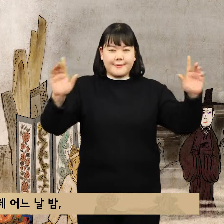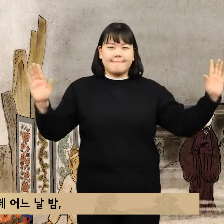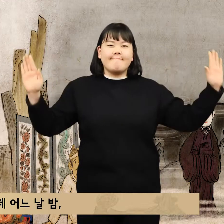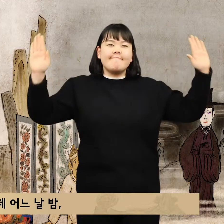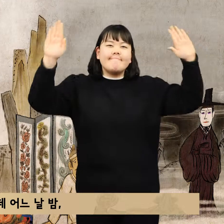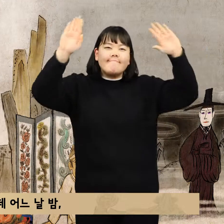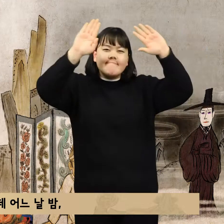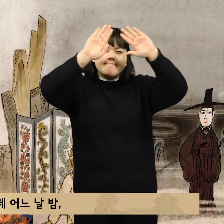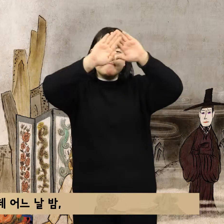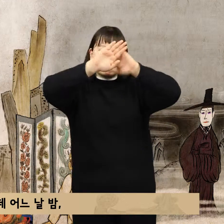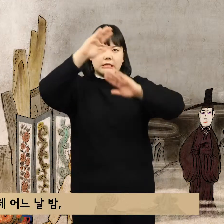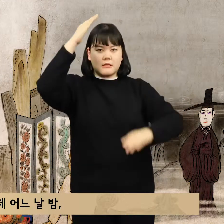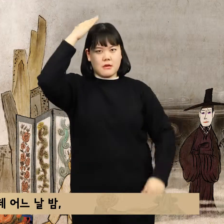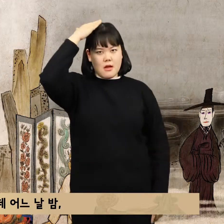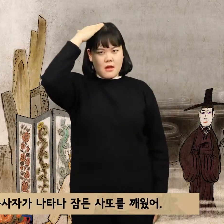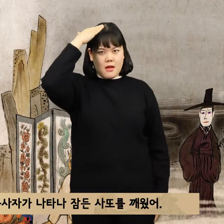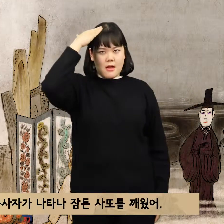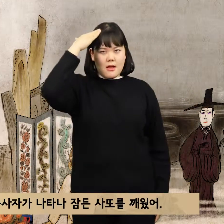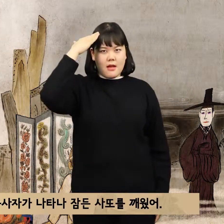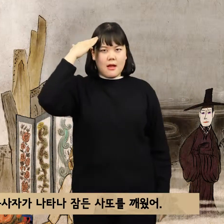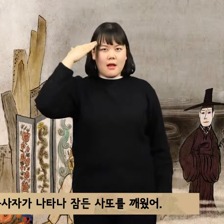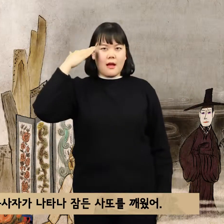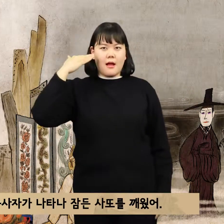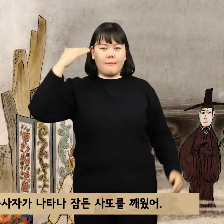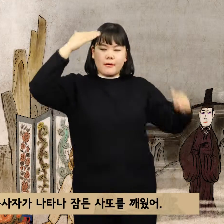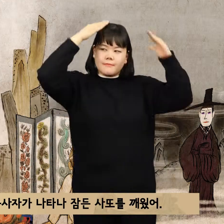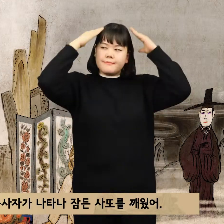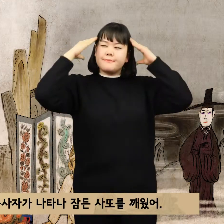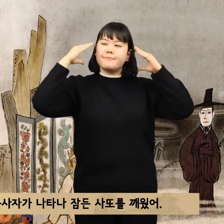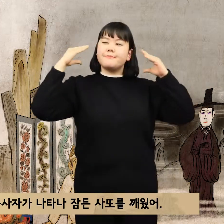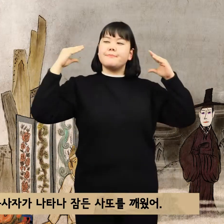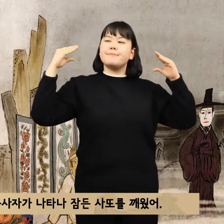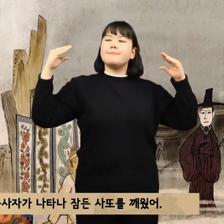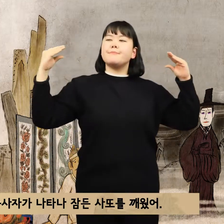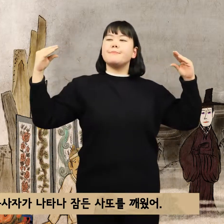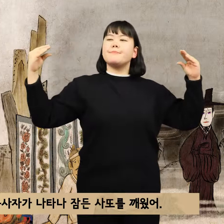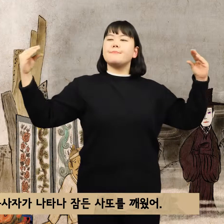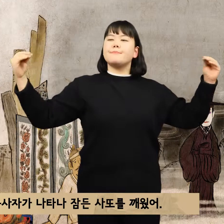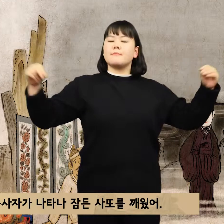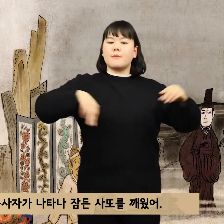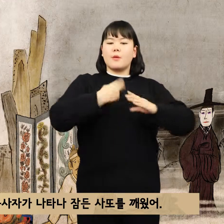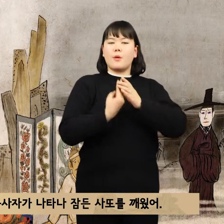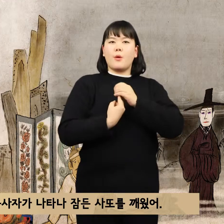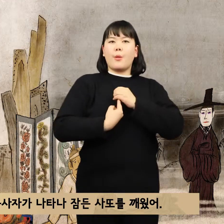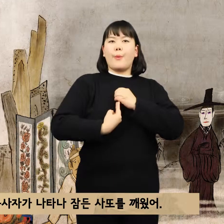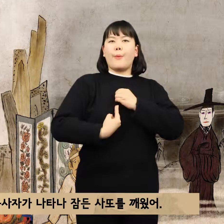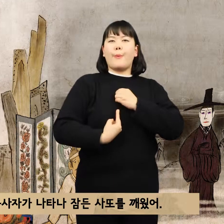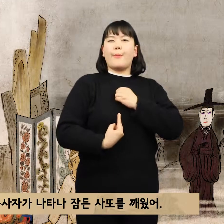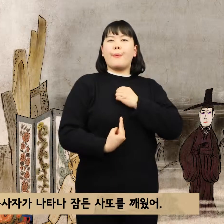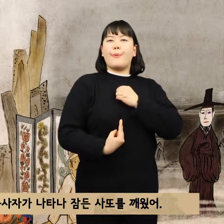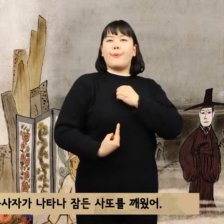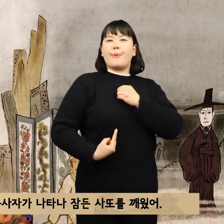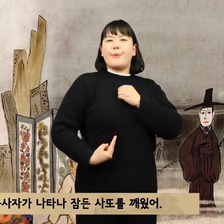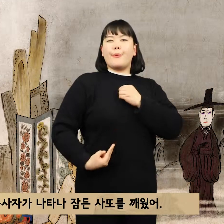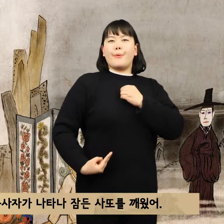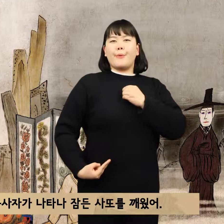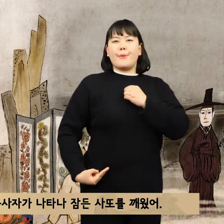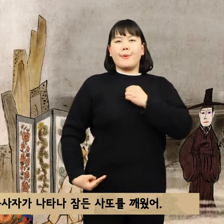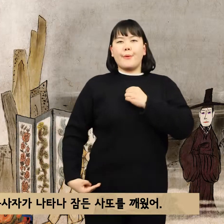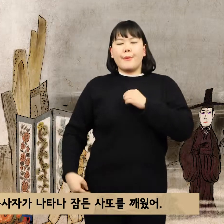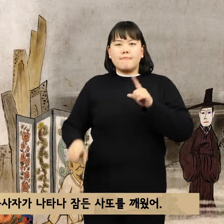그런데 어느 날 밤 까만 두루마기를 입은 저승사자가 나타나 잠든